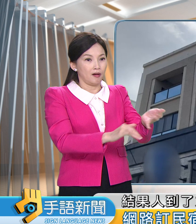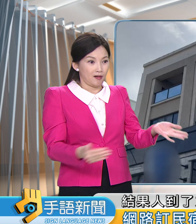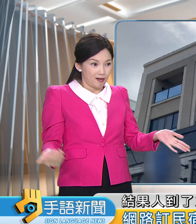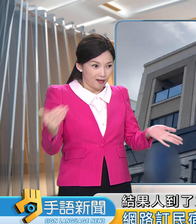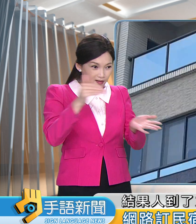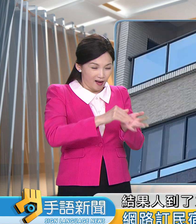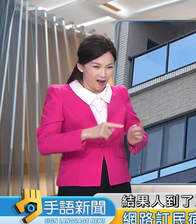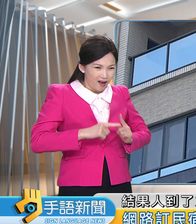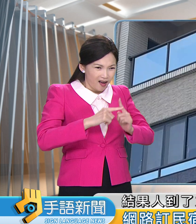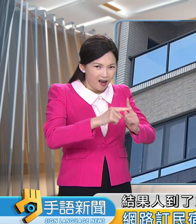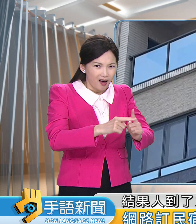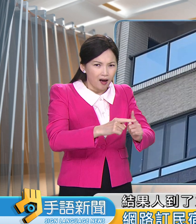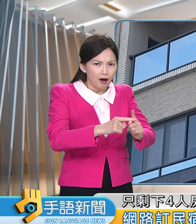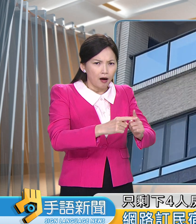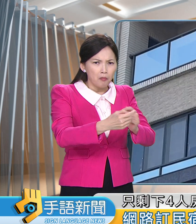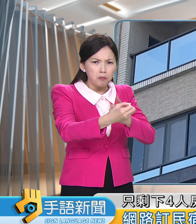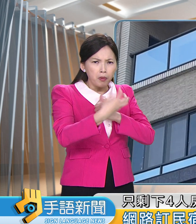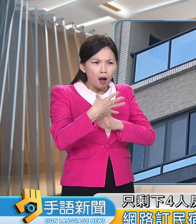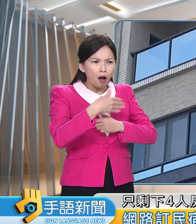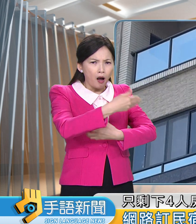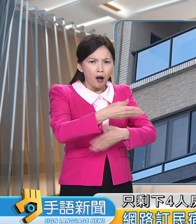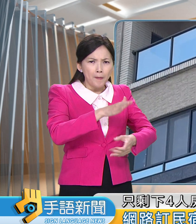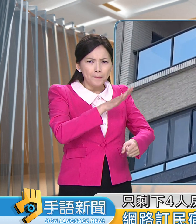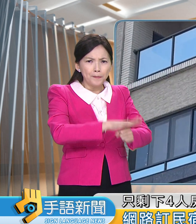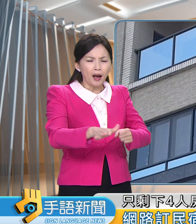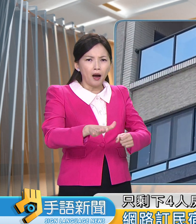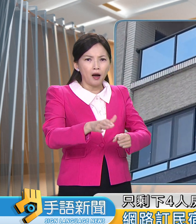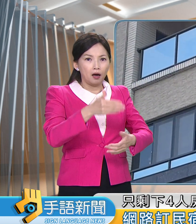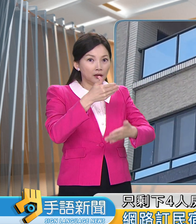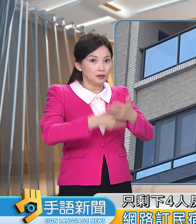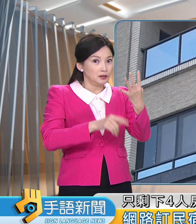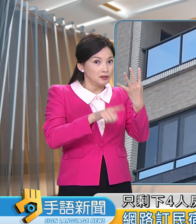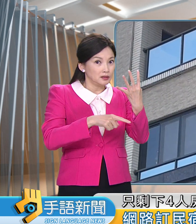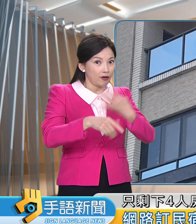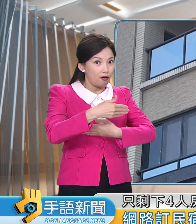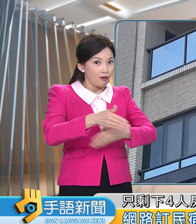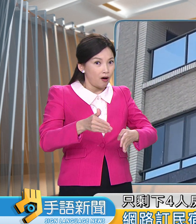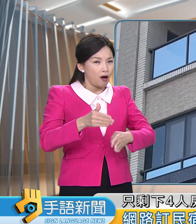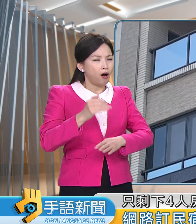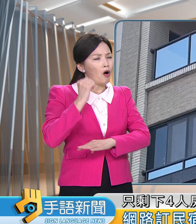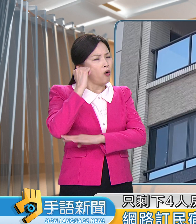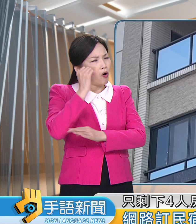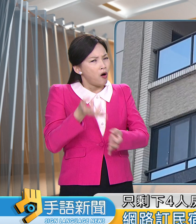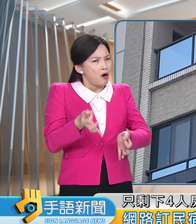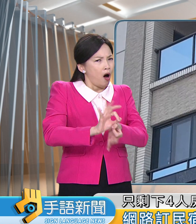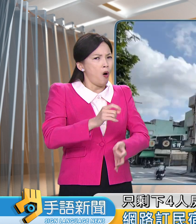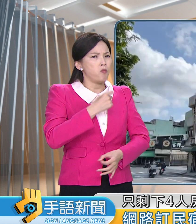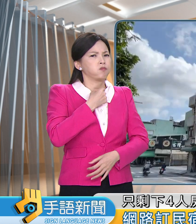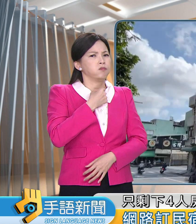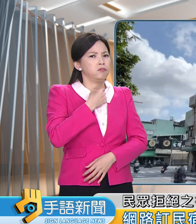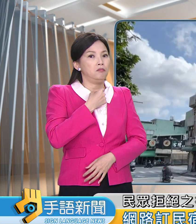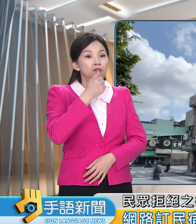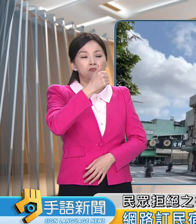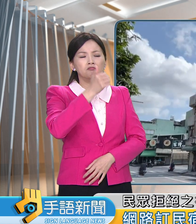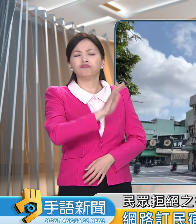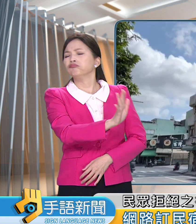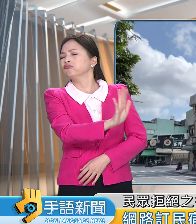房间，只剩下一间四人房，而且还要加价。民众拒绝之